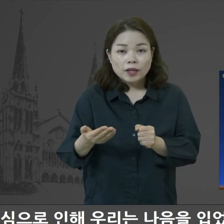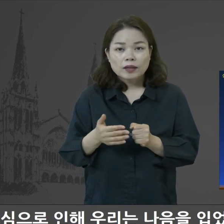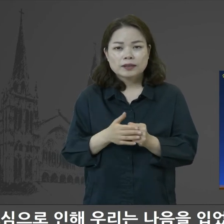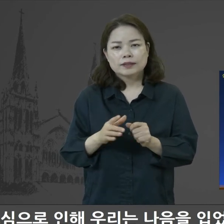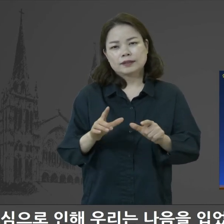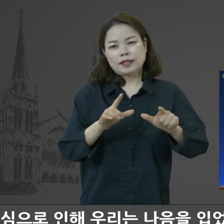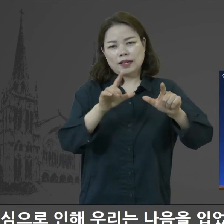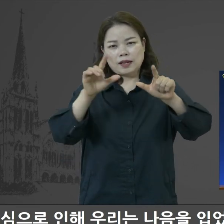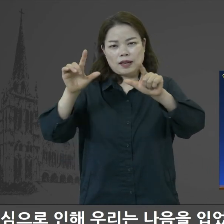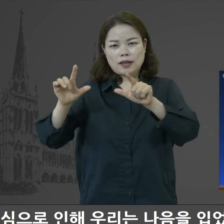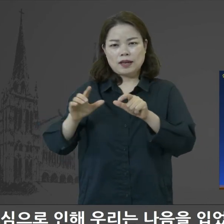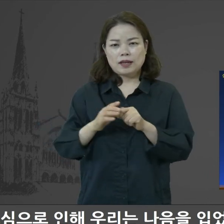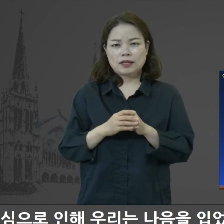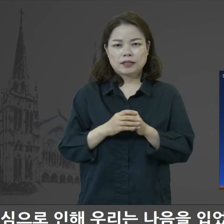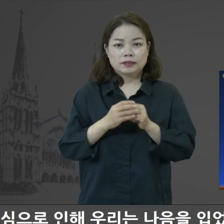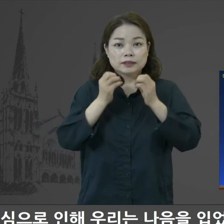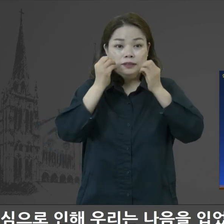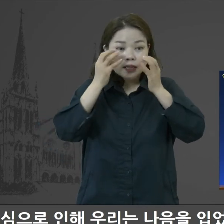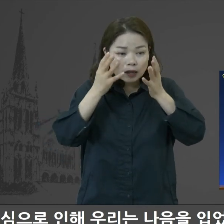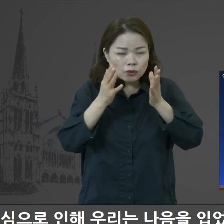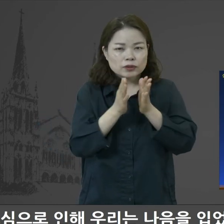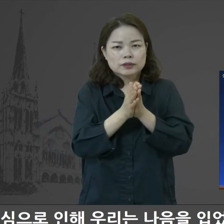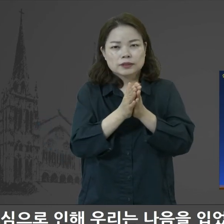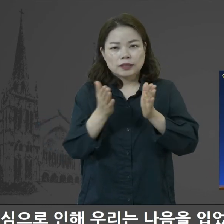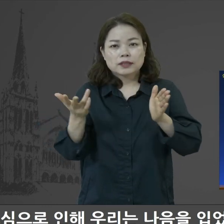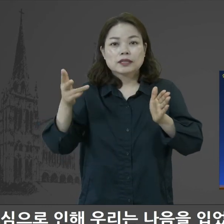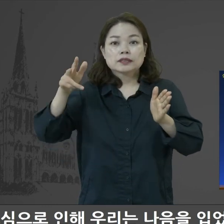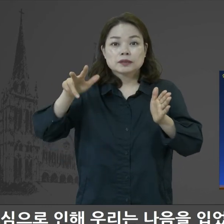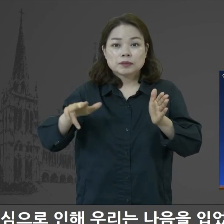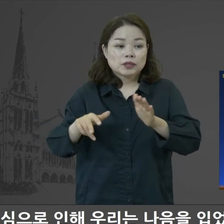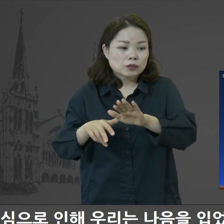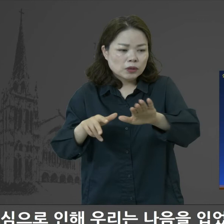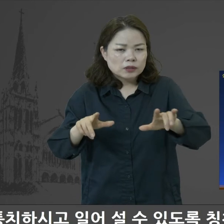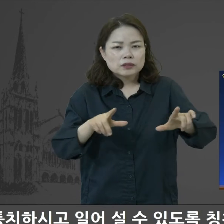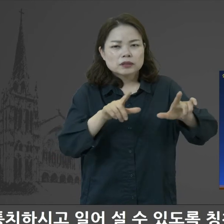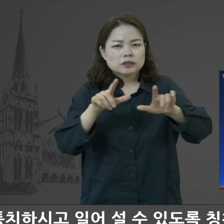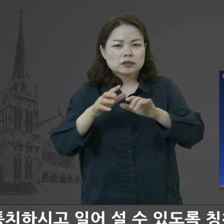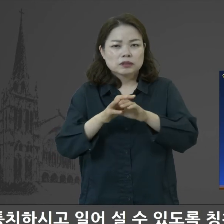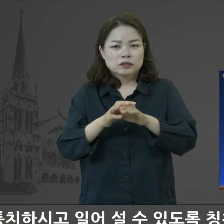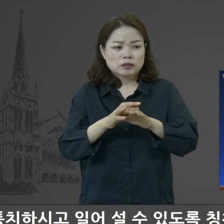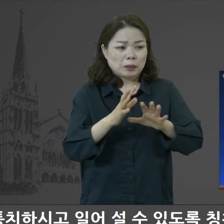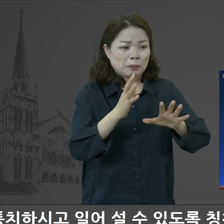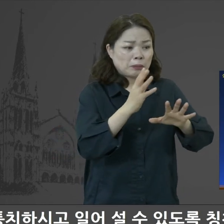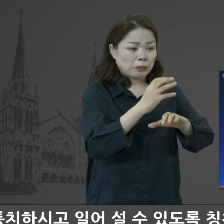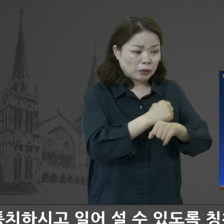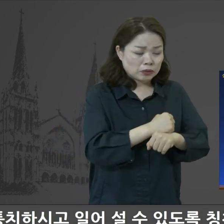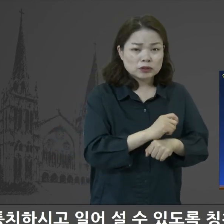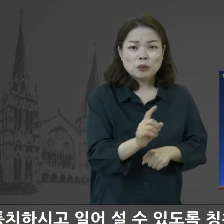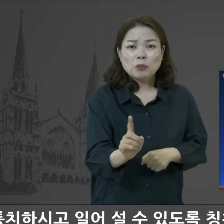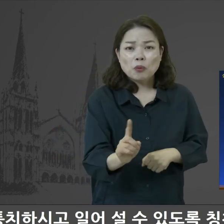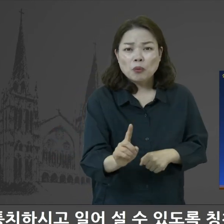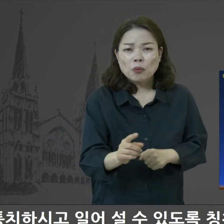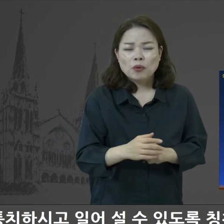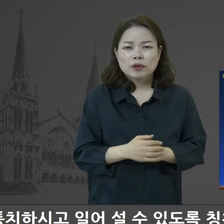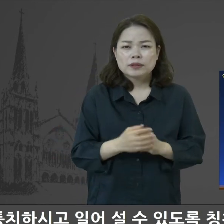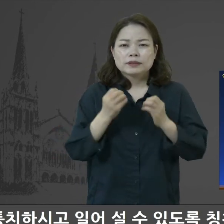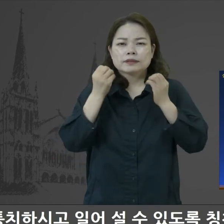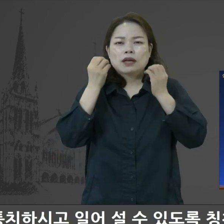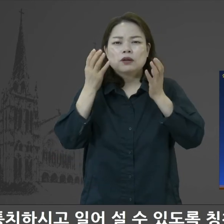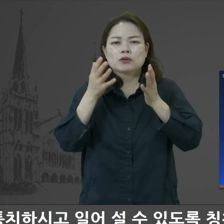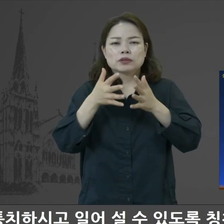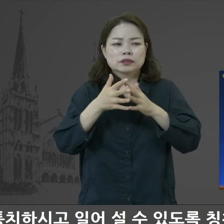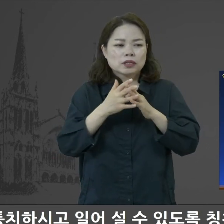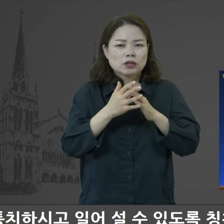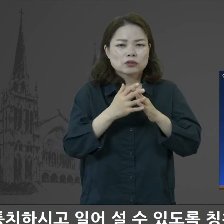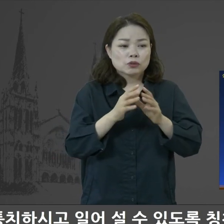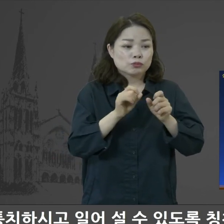여러분의 삶에 정말 새로운 한 해가 시작이 되었지만 여러분의 삶에 무너진 부분 무엇입니까? 새롭게